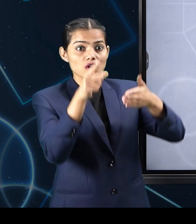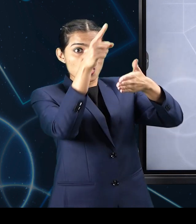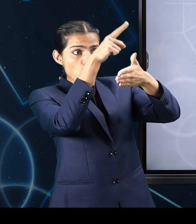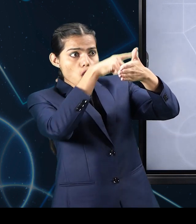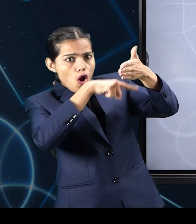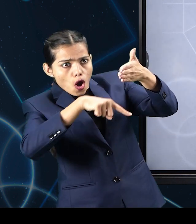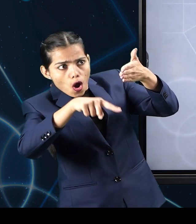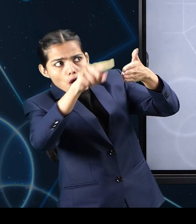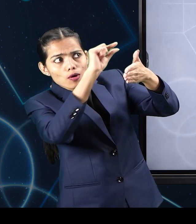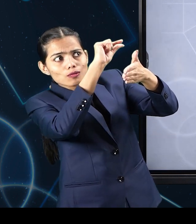చుట్టుకొలత,